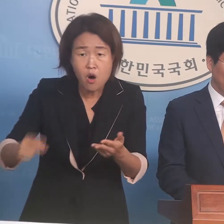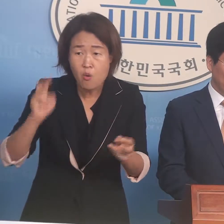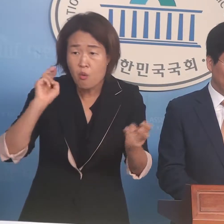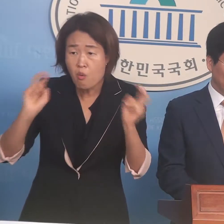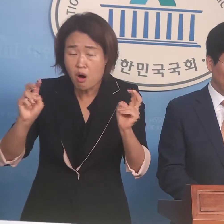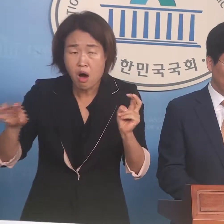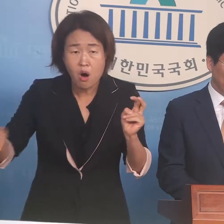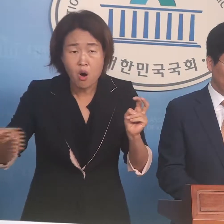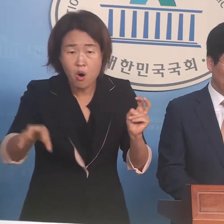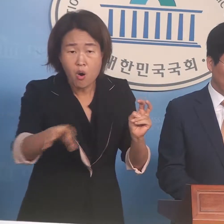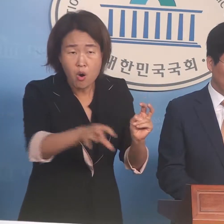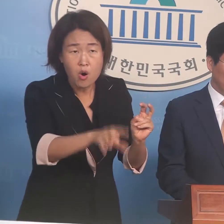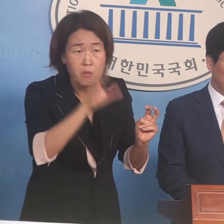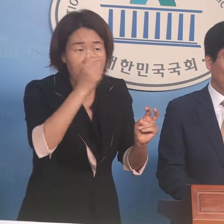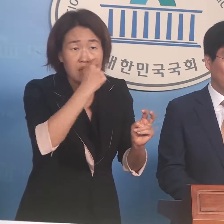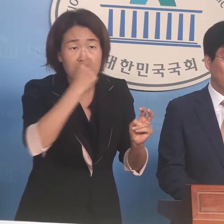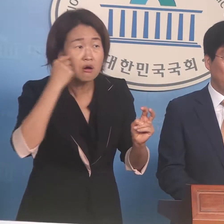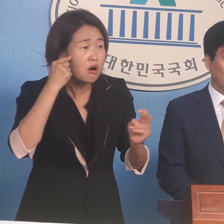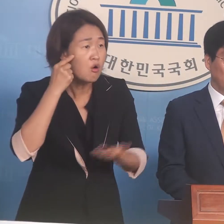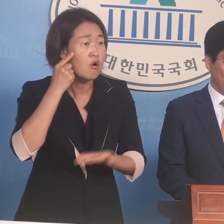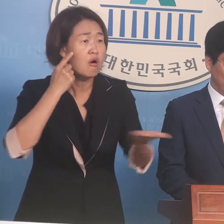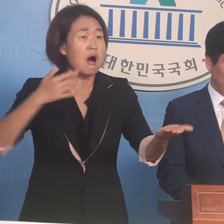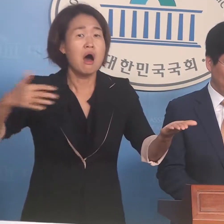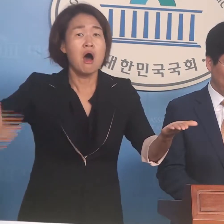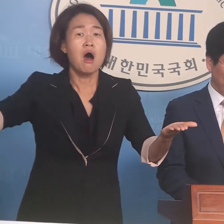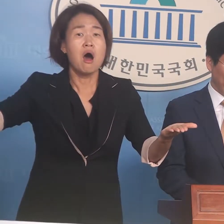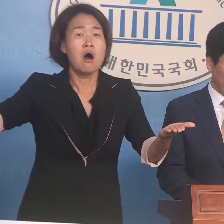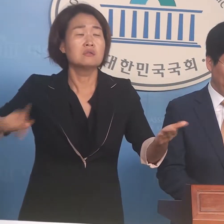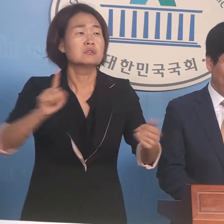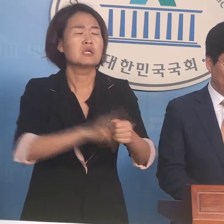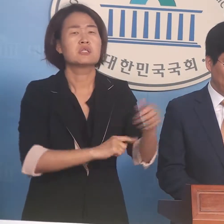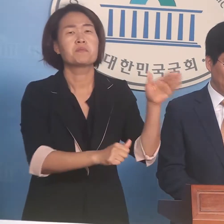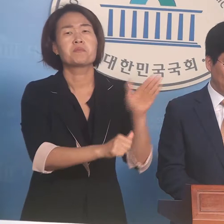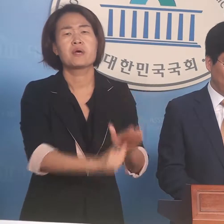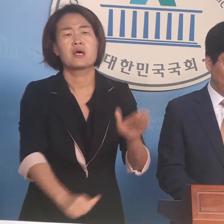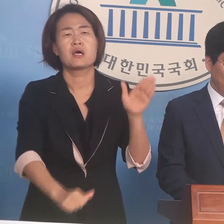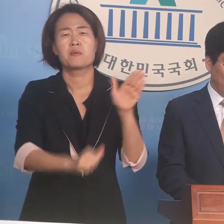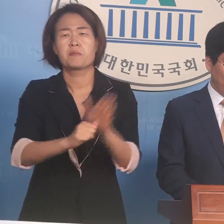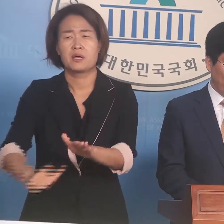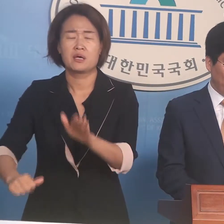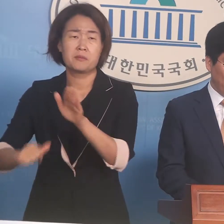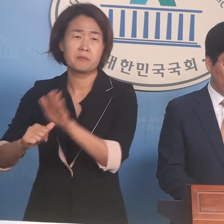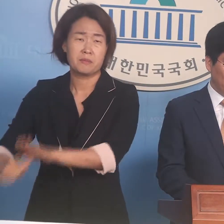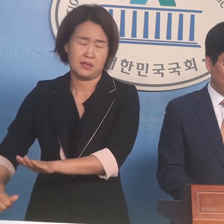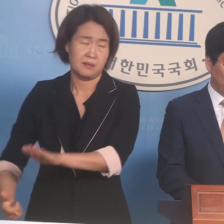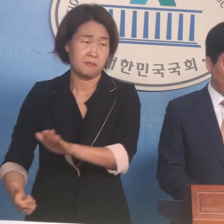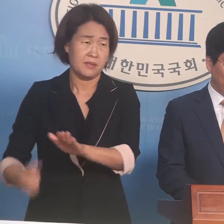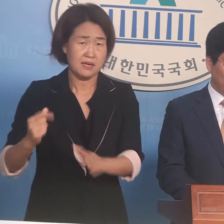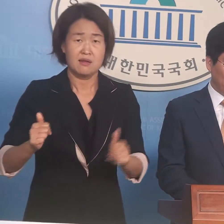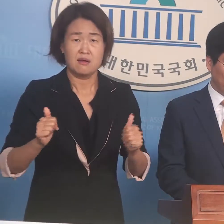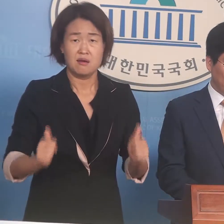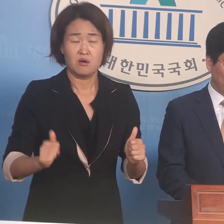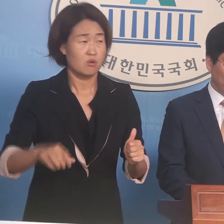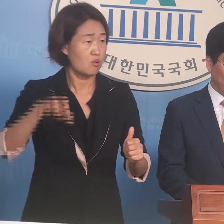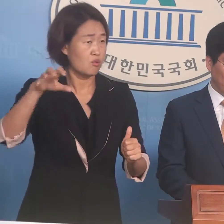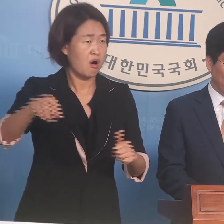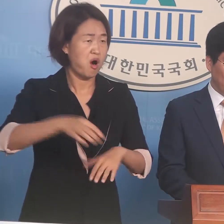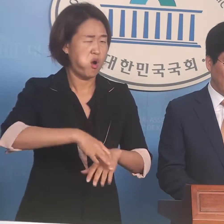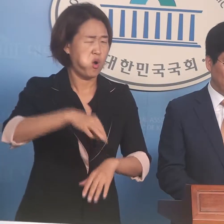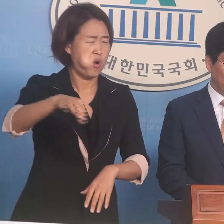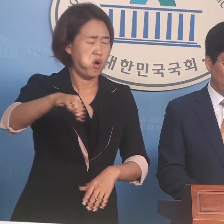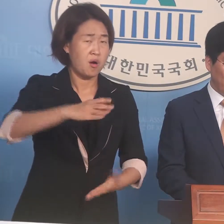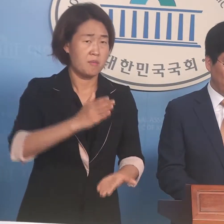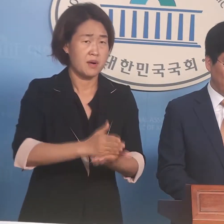민사소송에서 증거를 제출하지 못해 패소하고 있습니다. 신속히 법원의 빈 껍데기 자료 제출